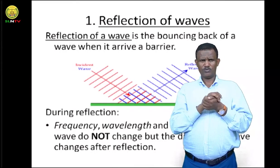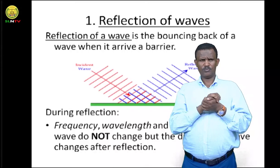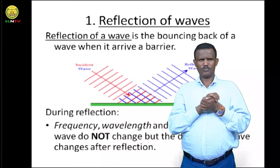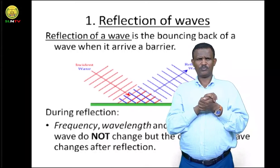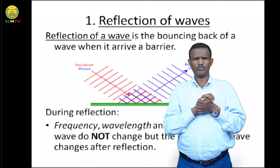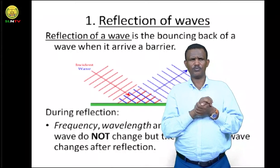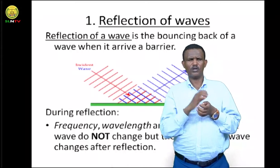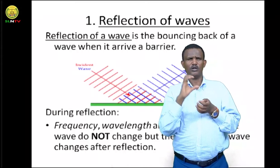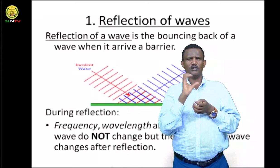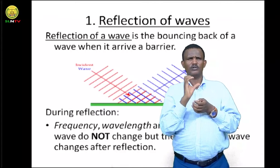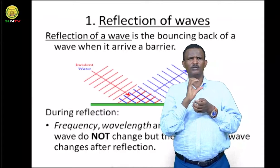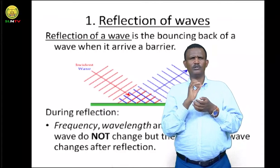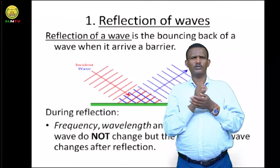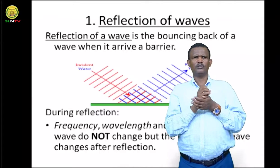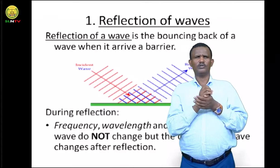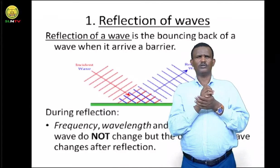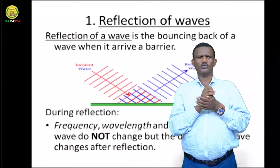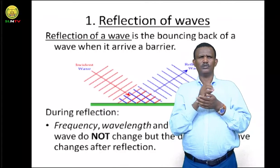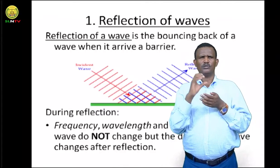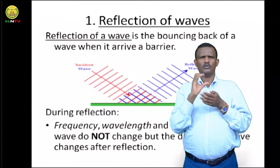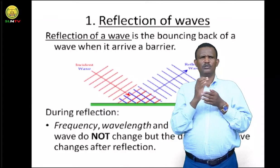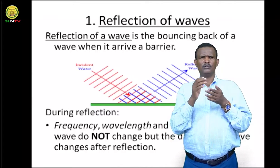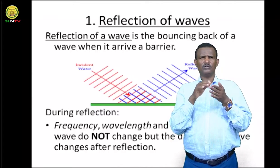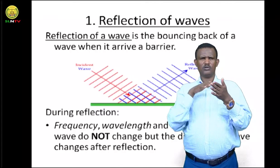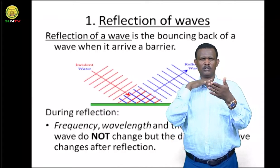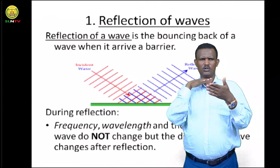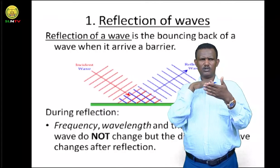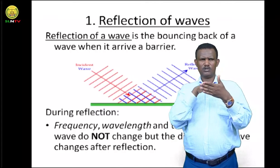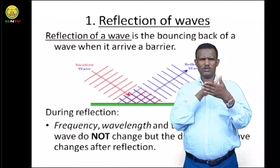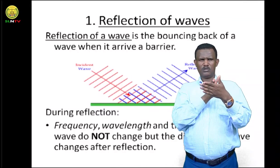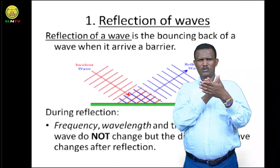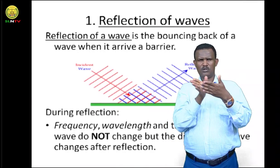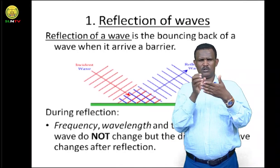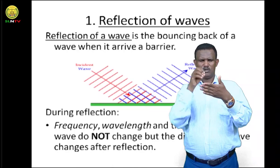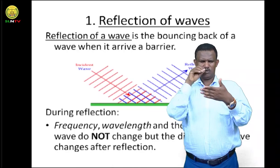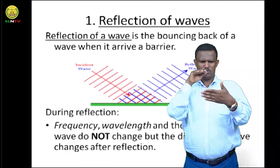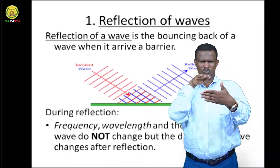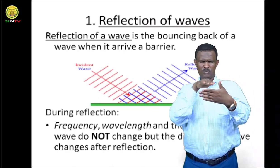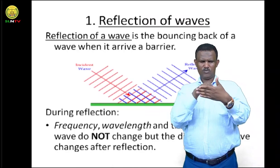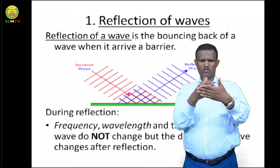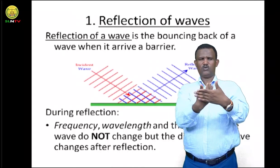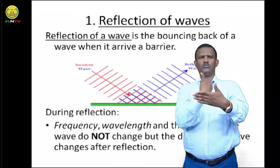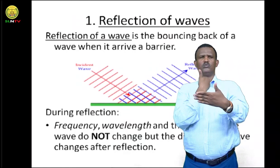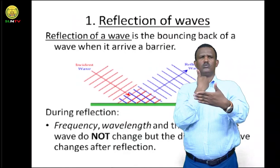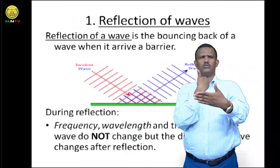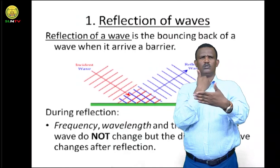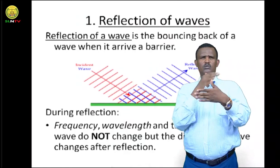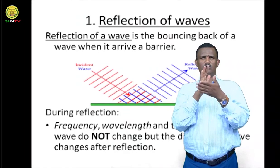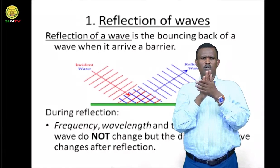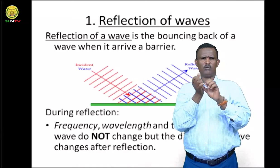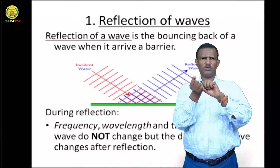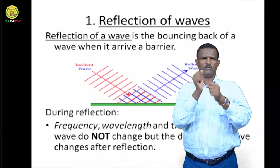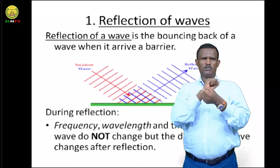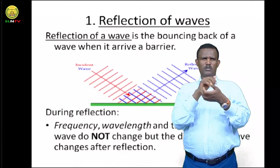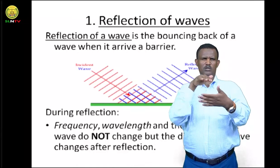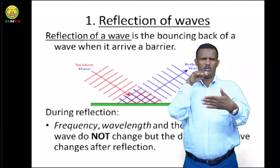jiro reflection-ku direction-kii weefku socotay isbedela iyadoo horey u socotay ayaa markaa u soo noqonaysa gadaal ama